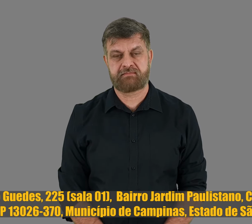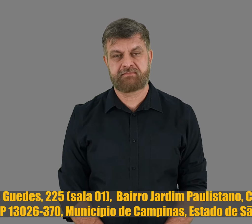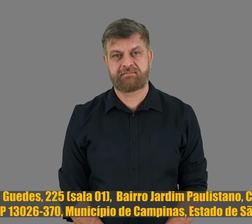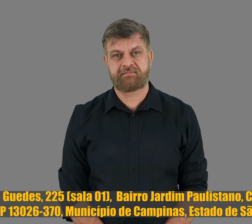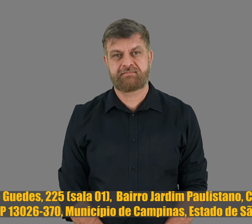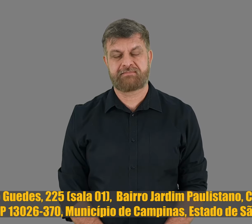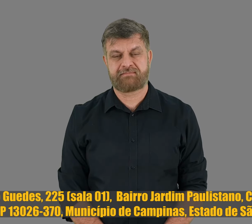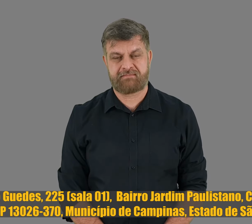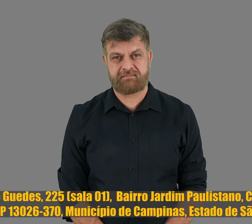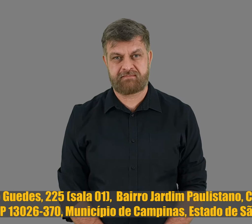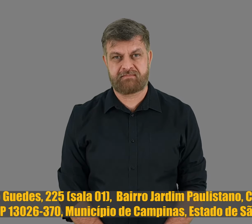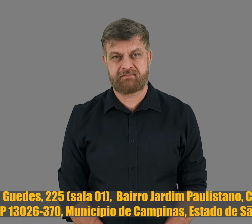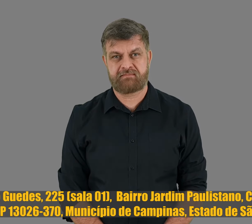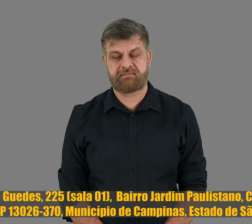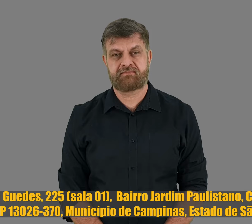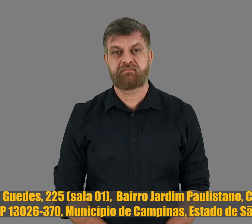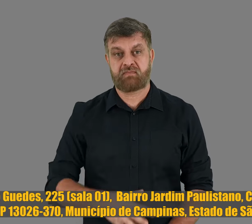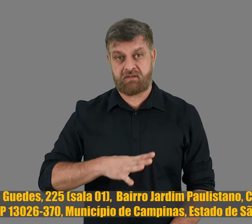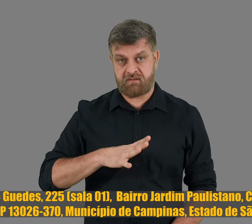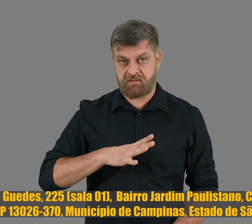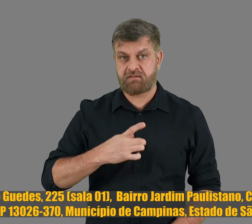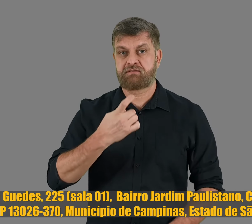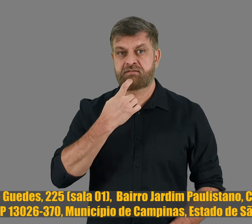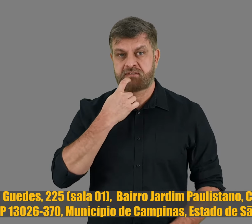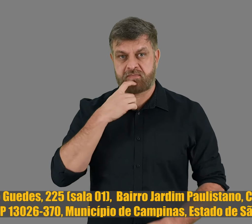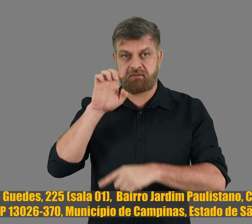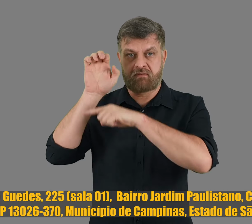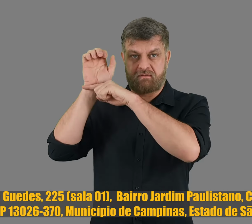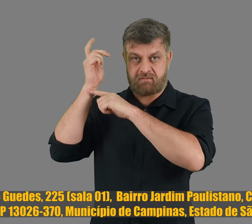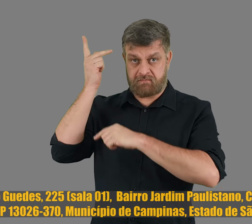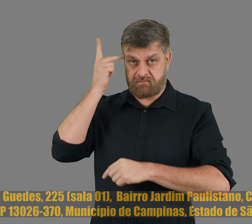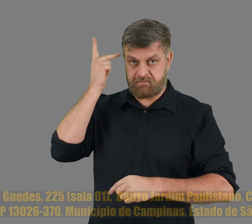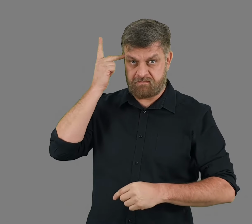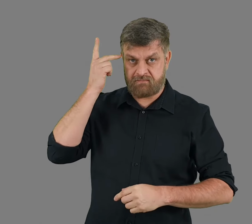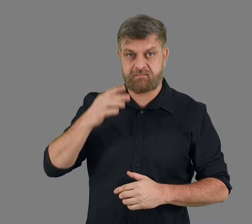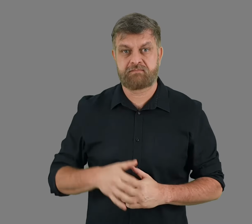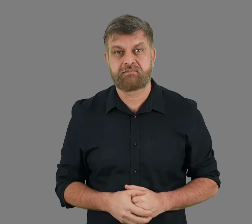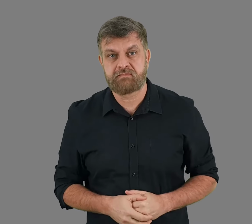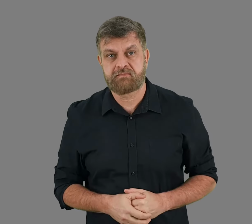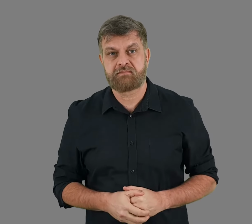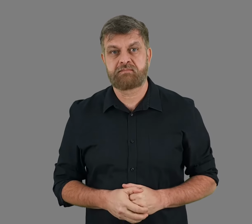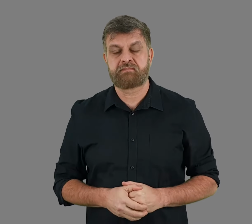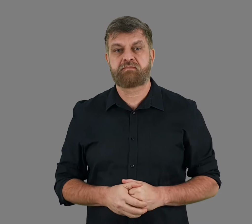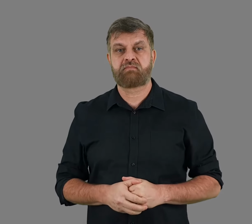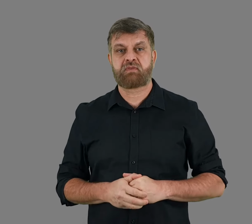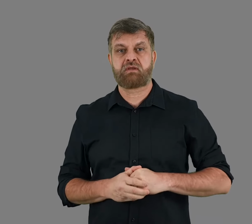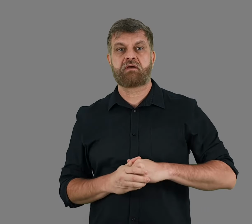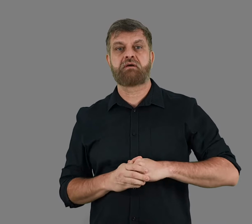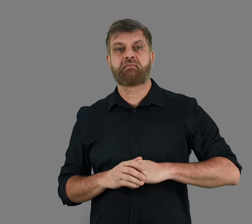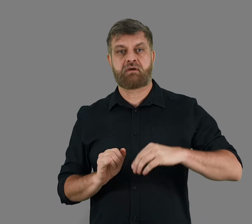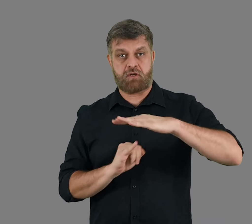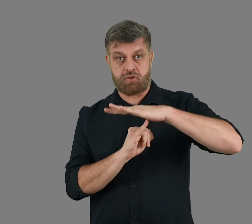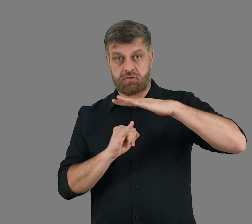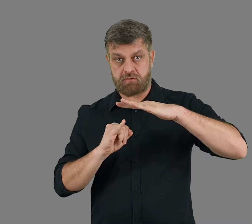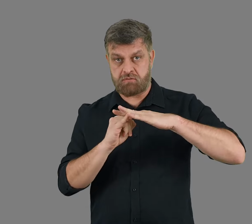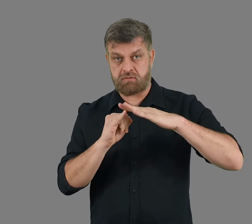130-26-370, município de Campinas, Estado de São Paulo. É uma entidade privada, sem fins lucrativos, de